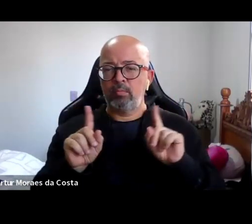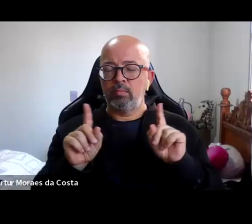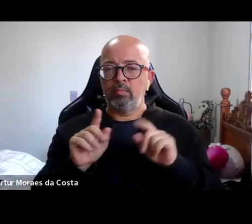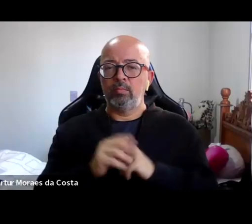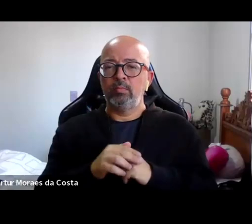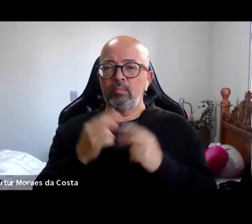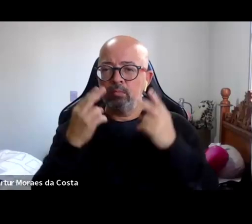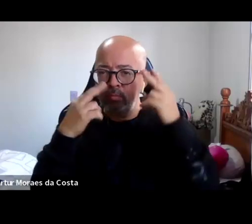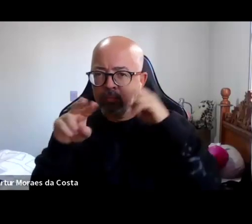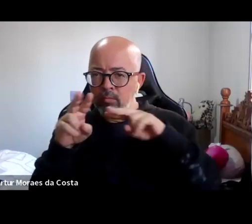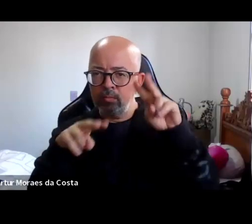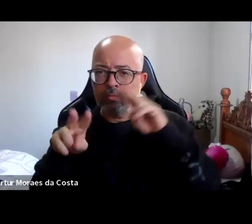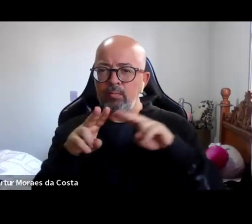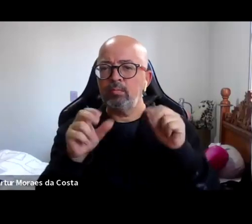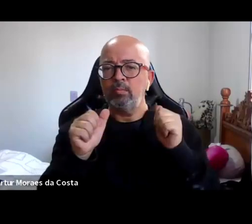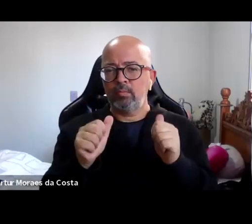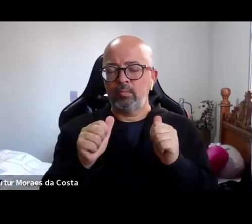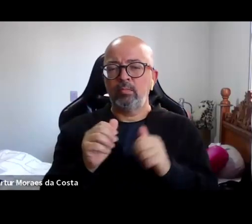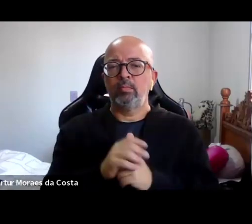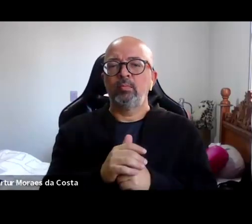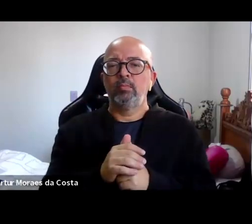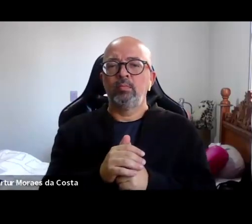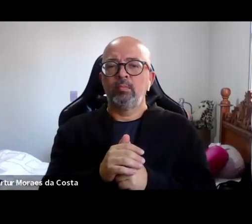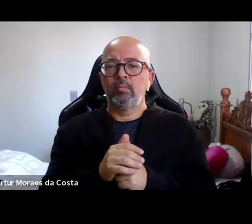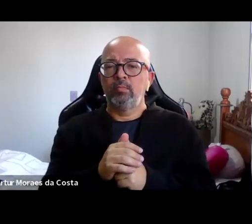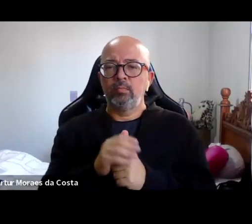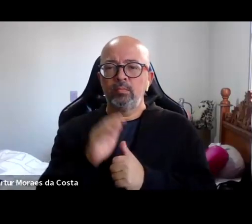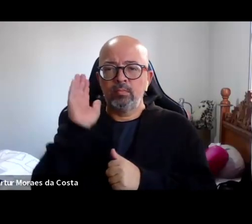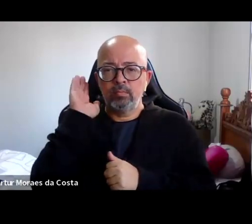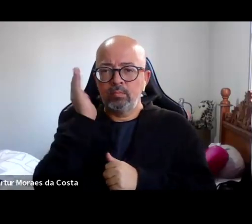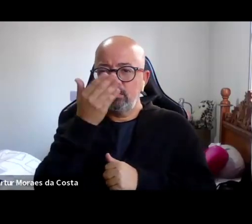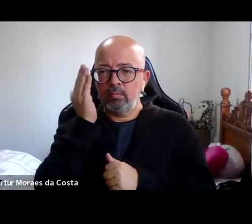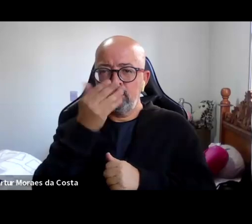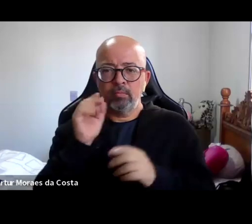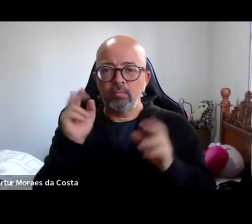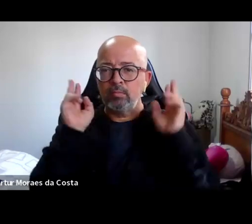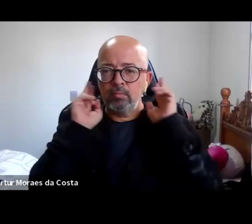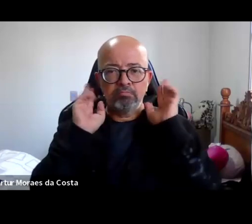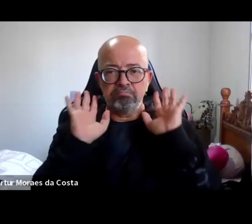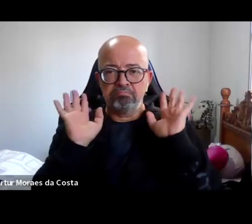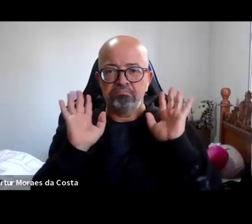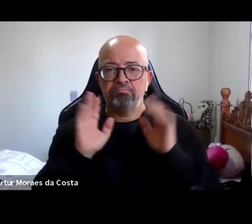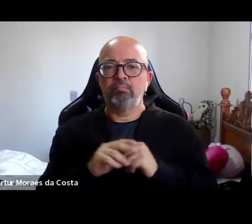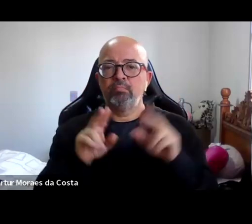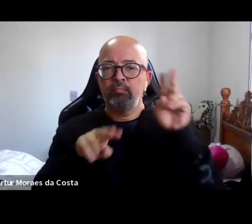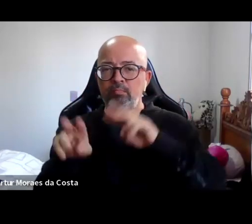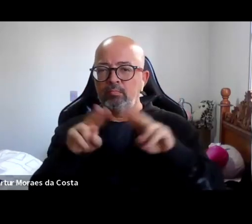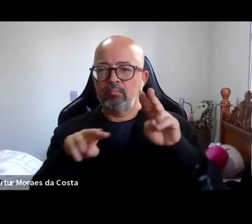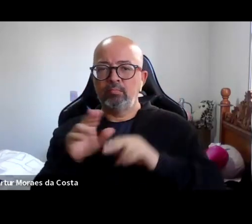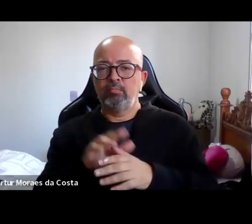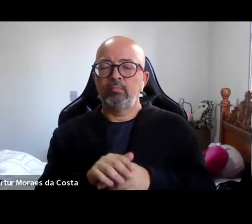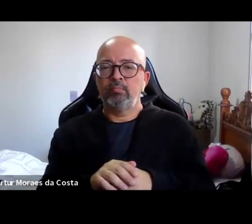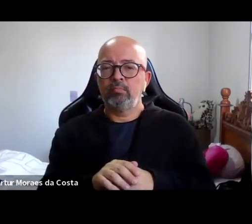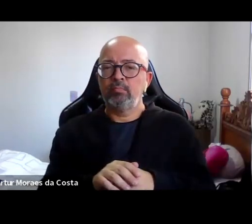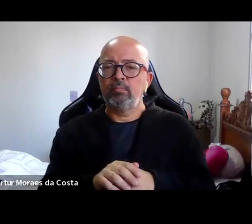conversar y si hay alguna pregunta en medio de la conversación Eh no sientan temor en interrumpir para hacer su